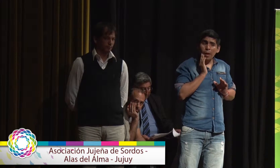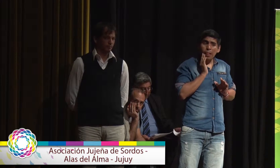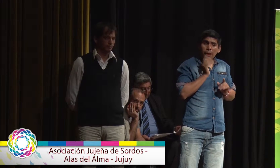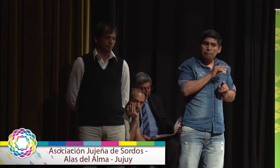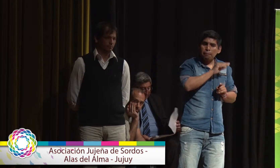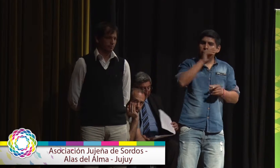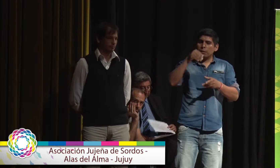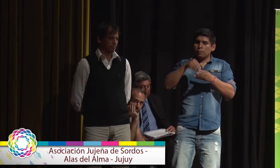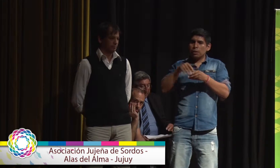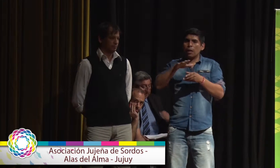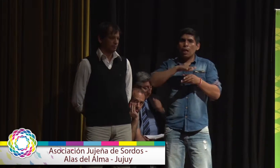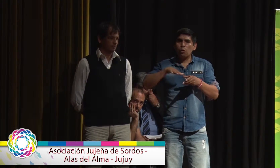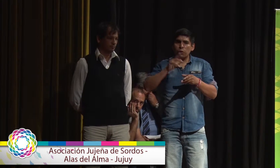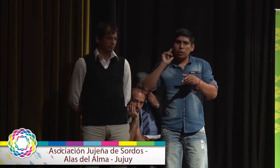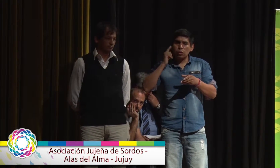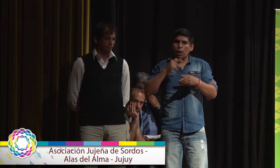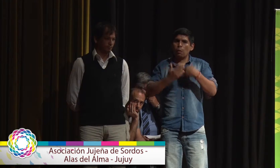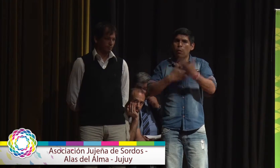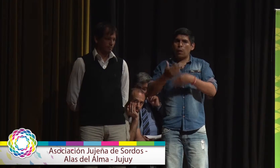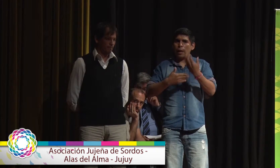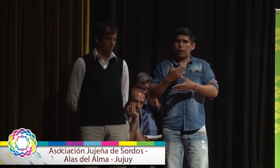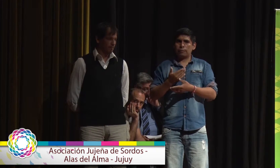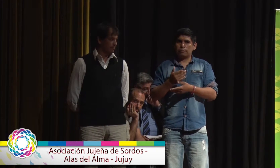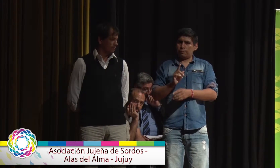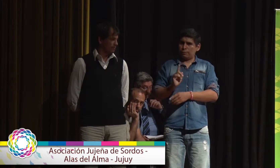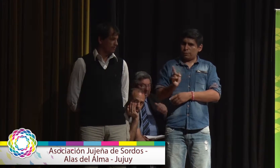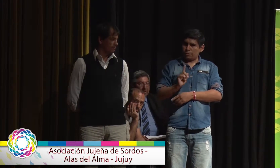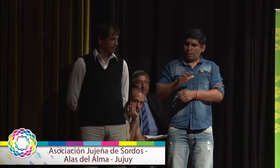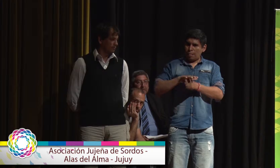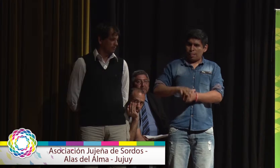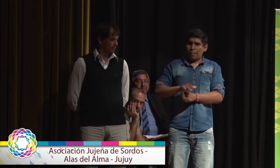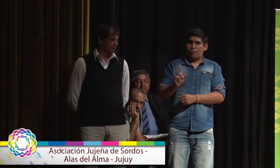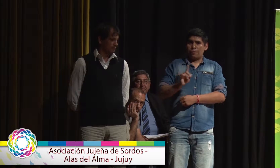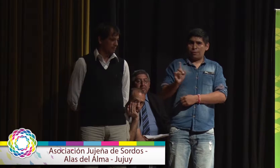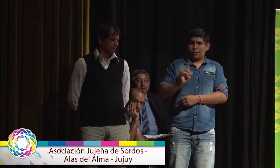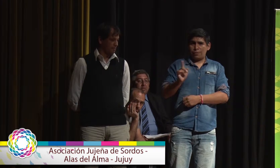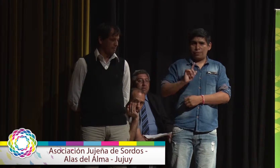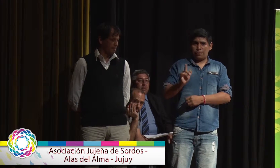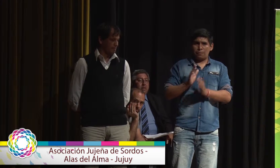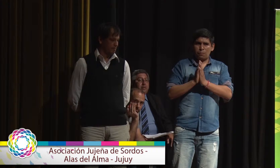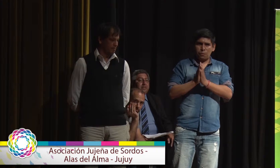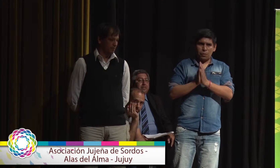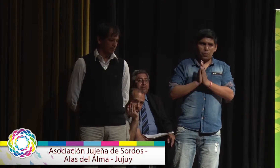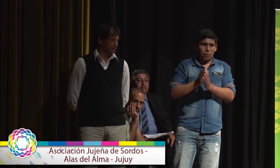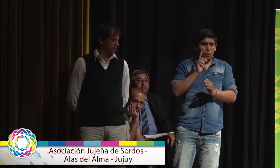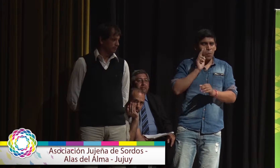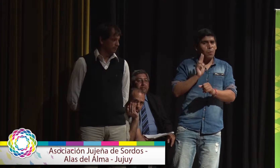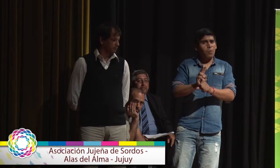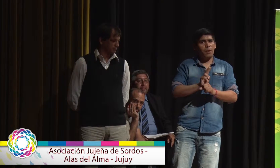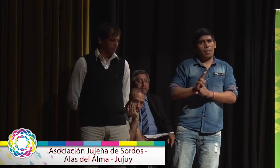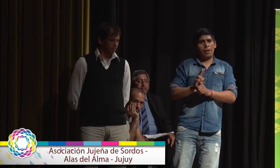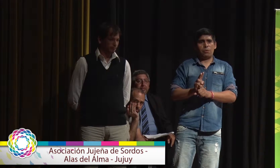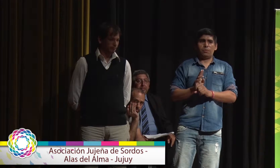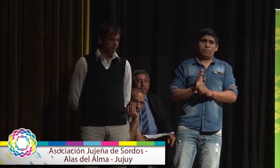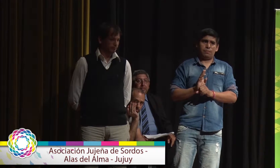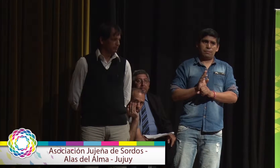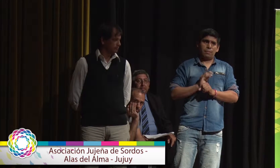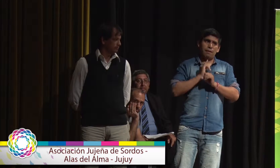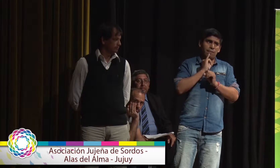buena o mala o si trabaja en otra institución, pero nosotros necesitamos respeto porque ella no comparte con